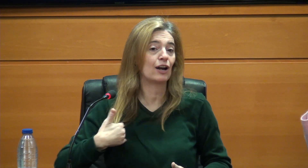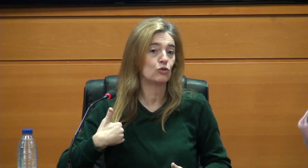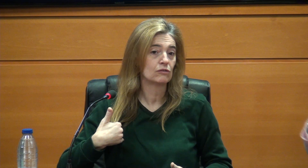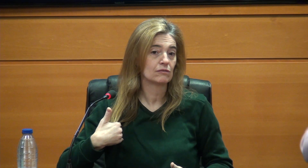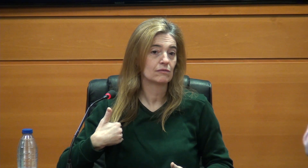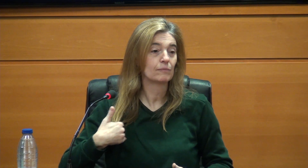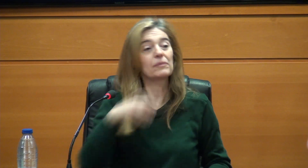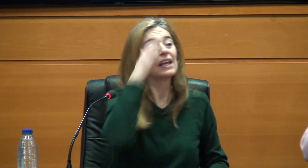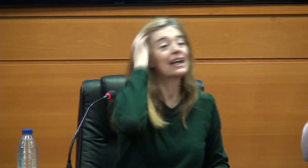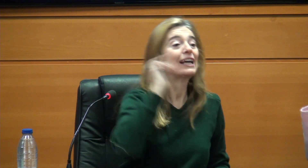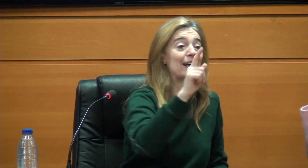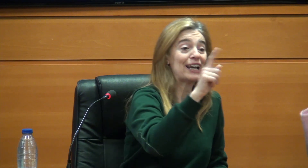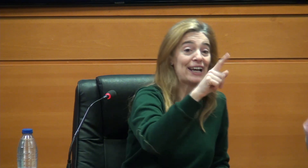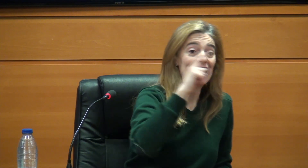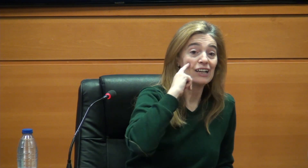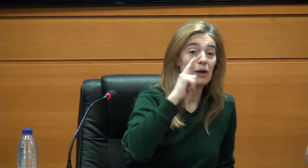para decir te quiero